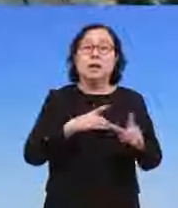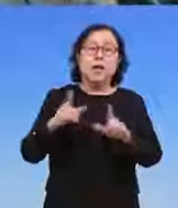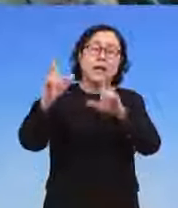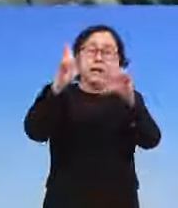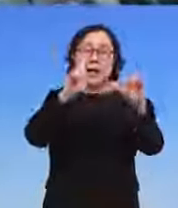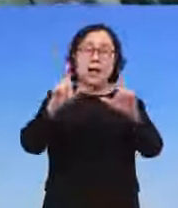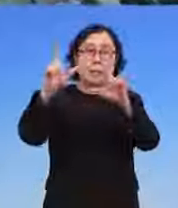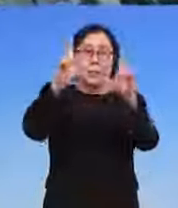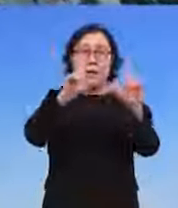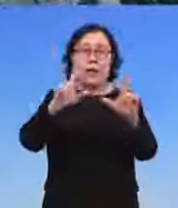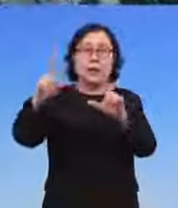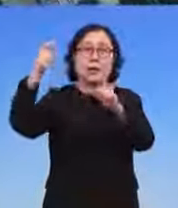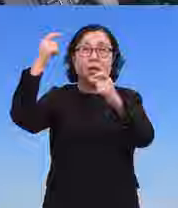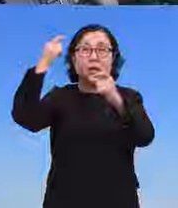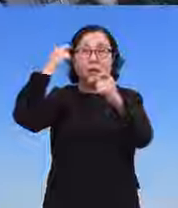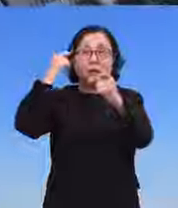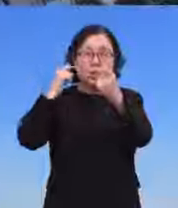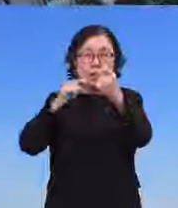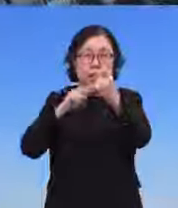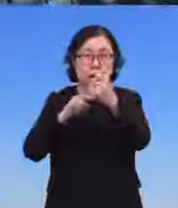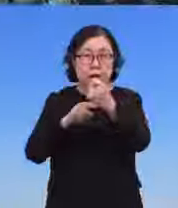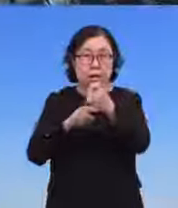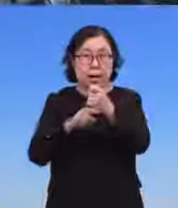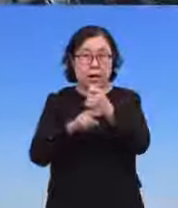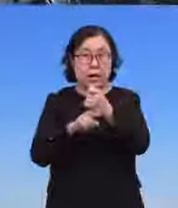내 삶의 이유라.